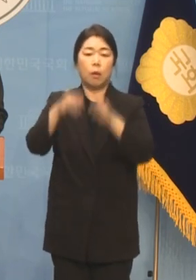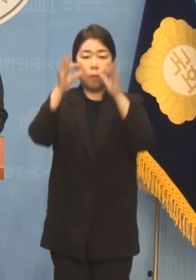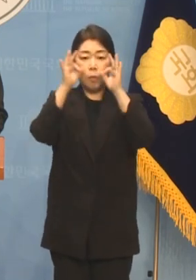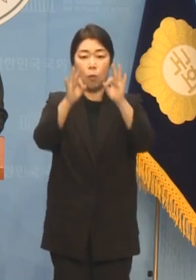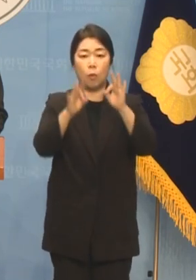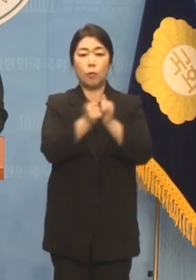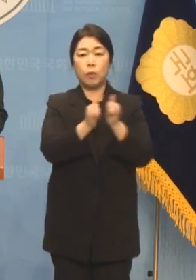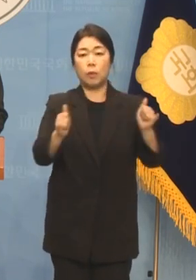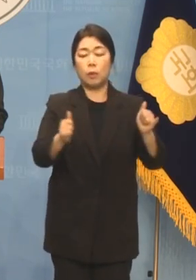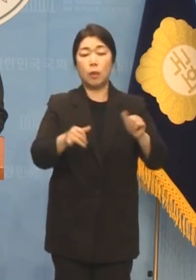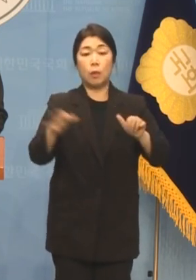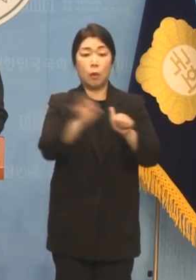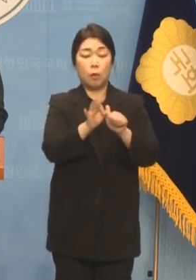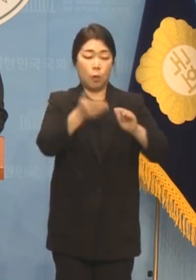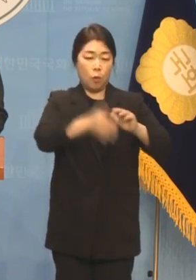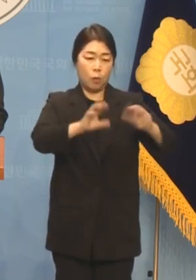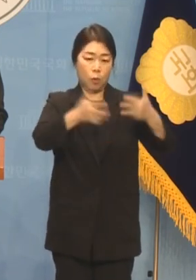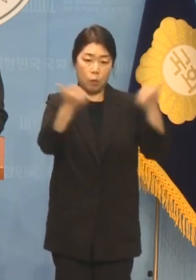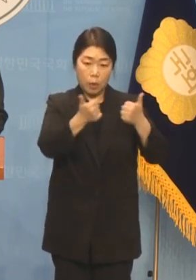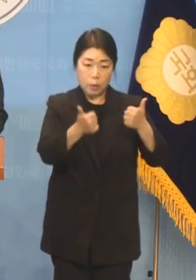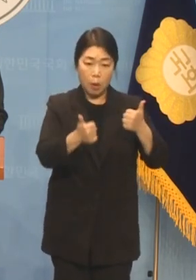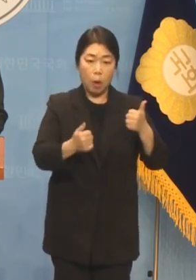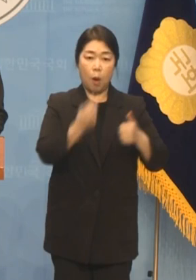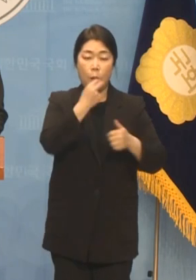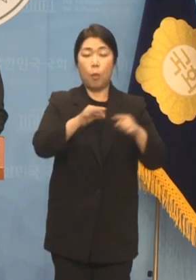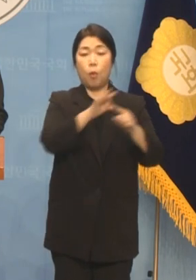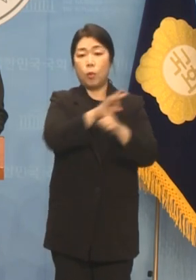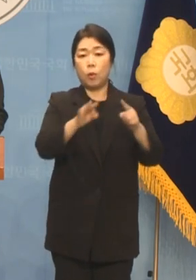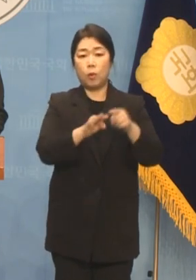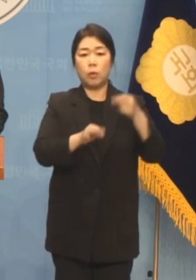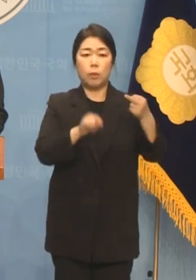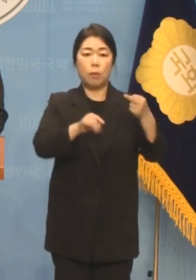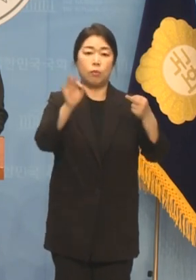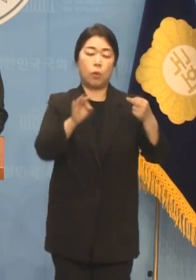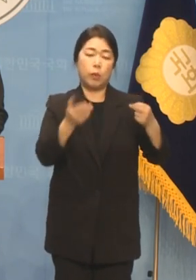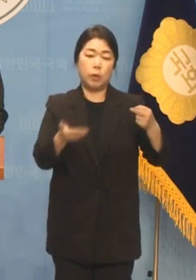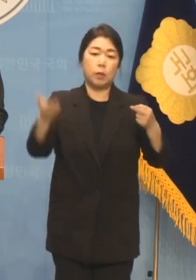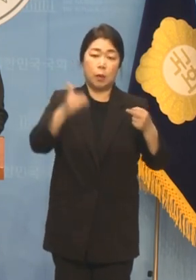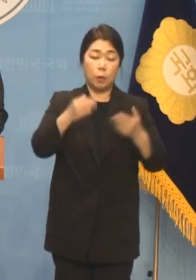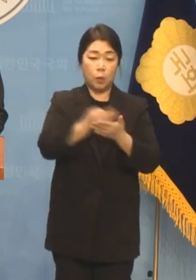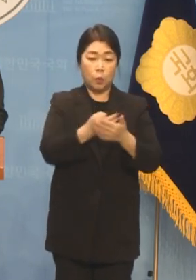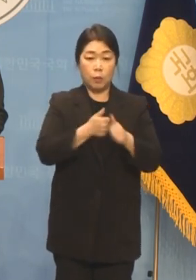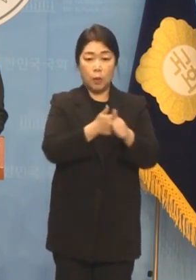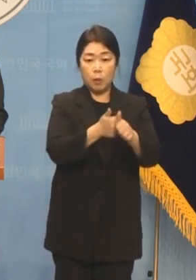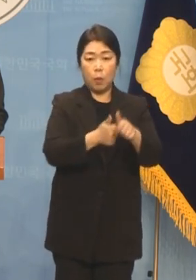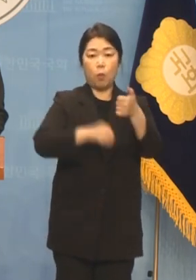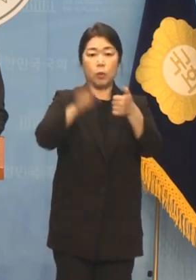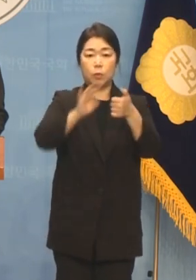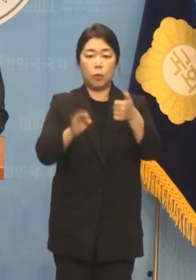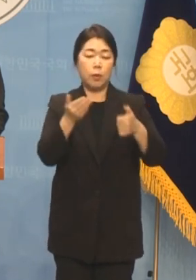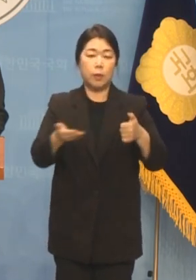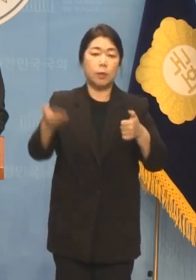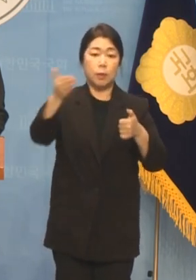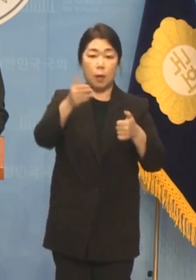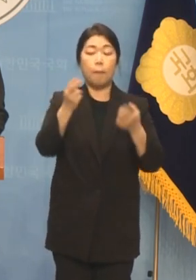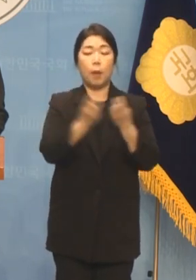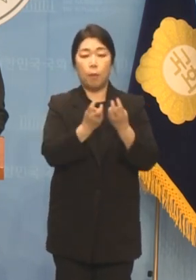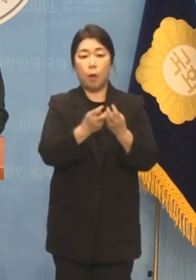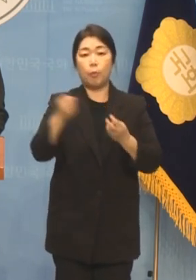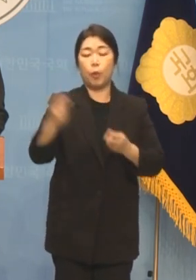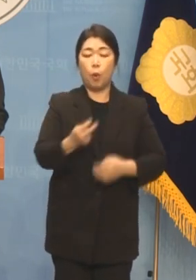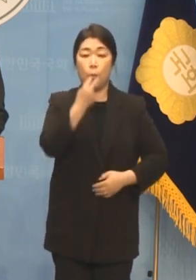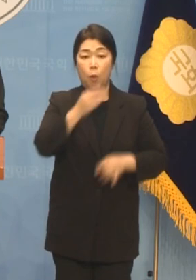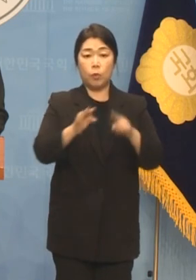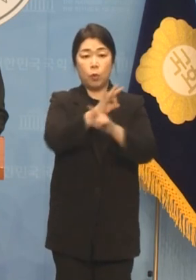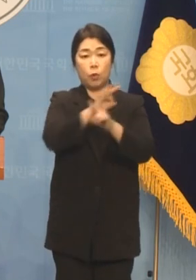국민연금 공론화위원회에서 보험료율 12% 인상, 소득 대체율 50% 인상안과